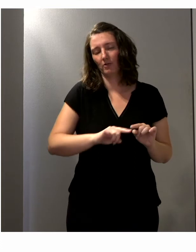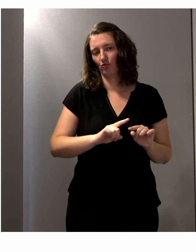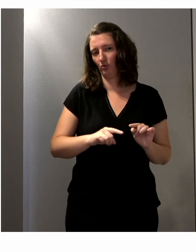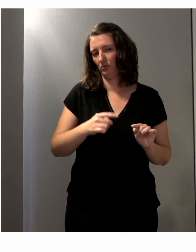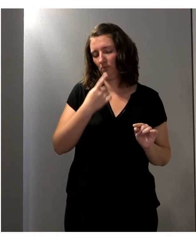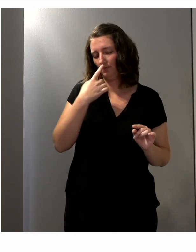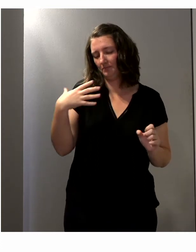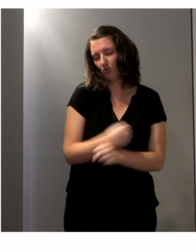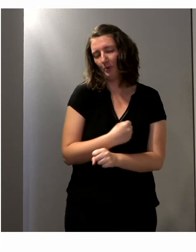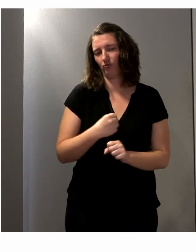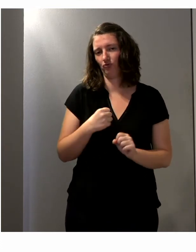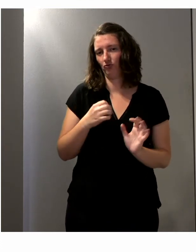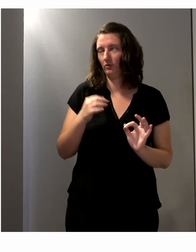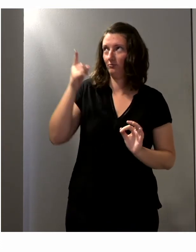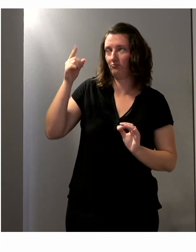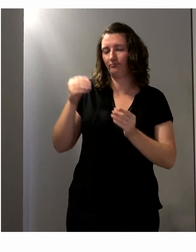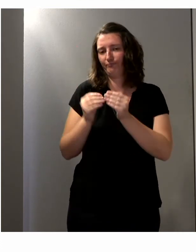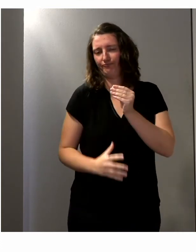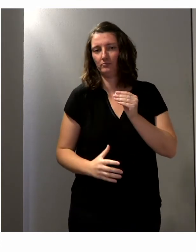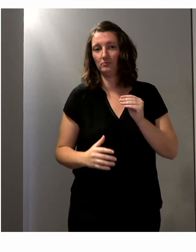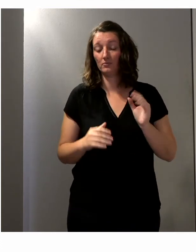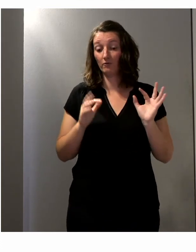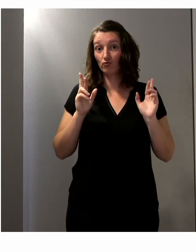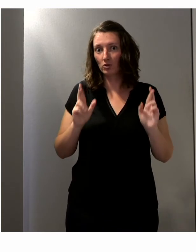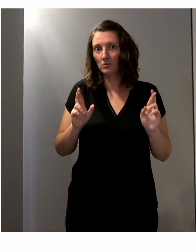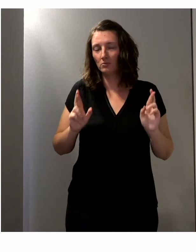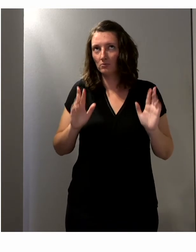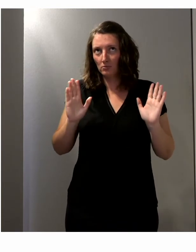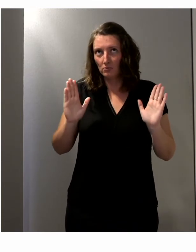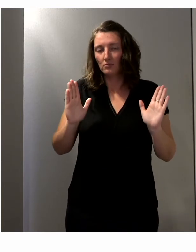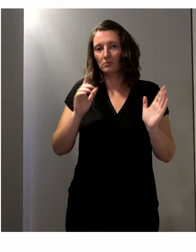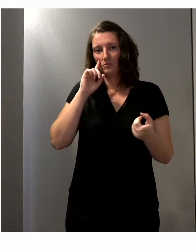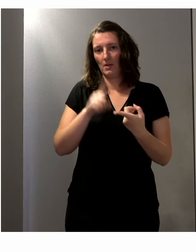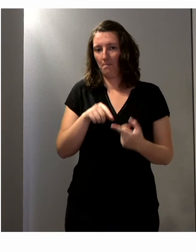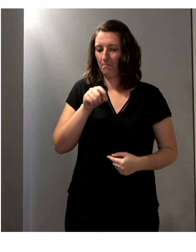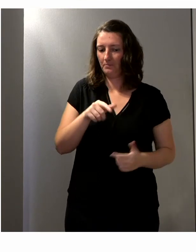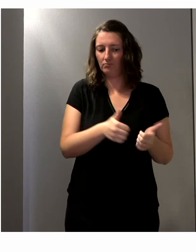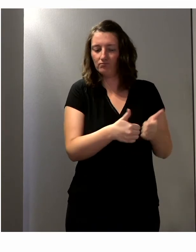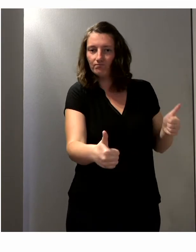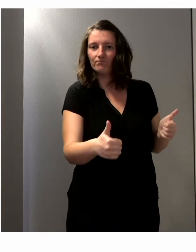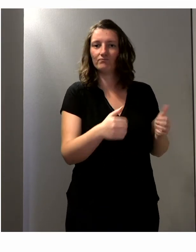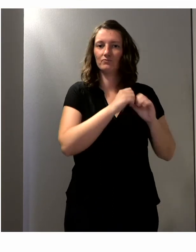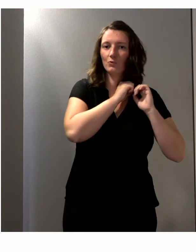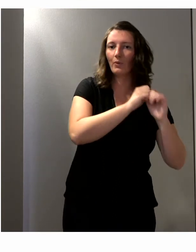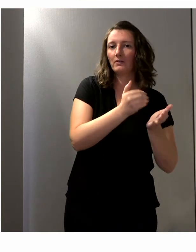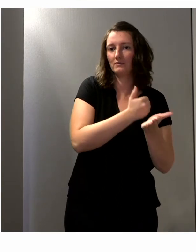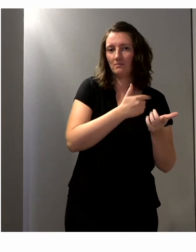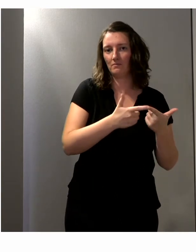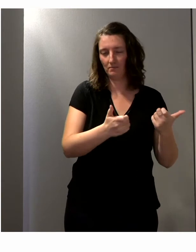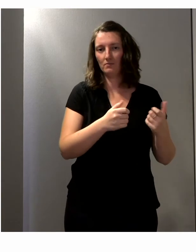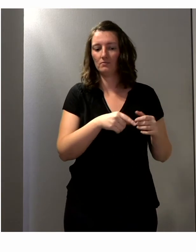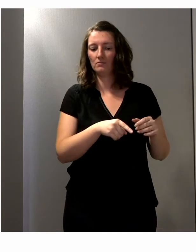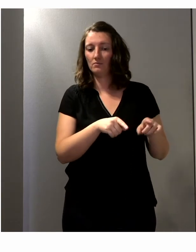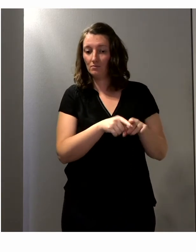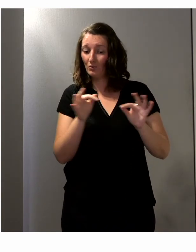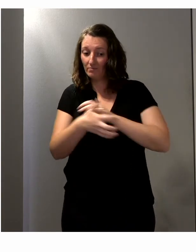Et j'espère que sur ce sujet, comme sur les autres, on reprendra le chemin de la baisse de